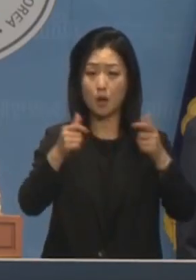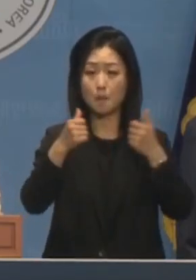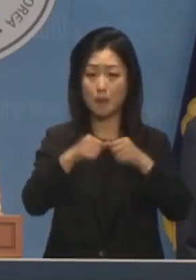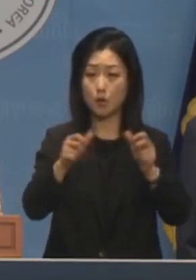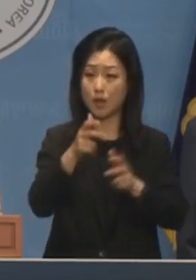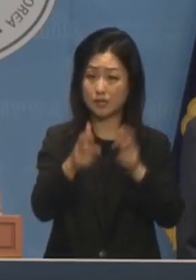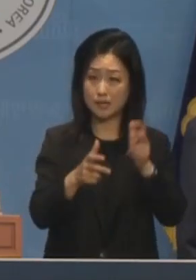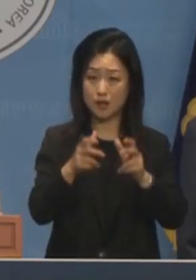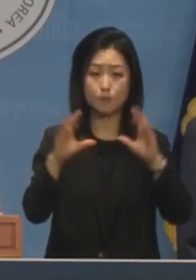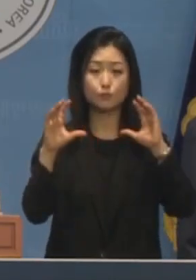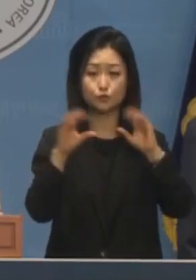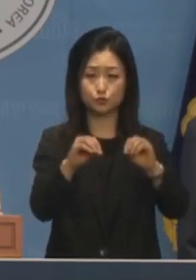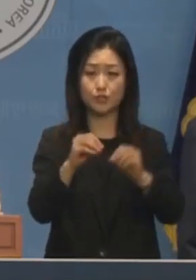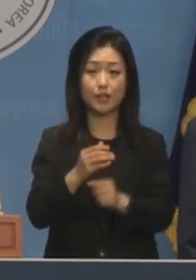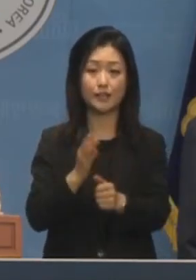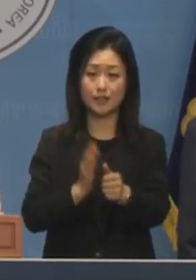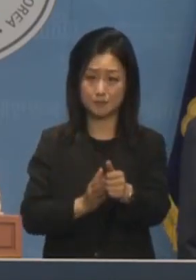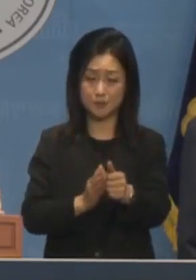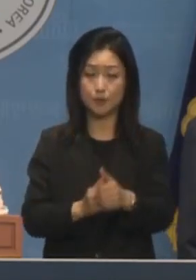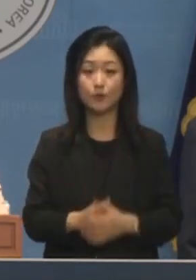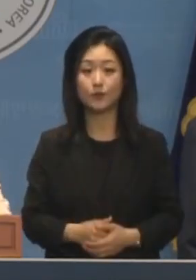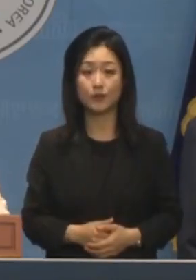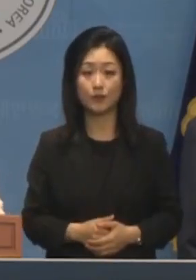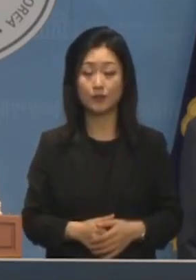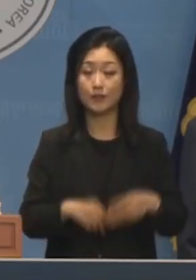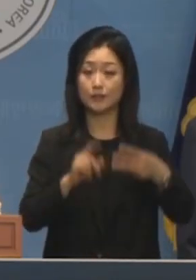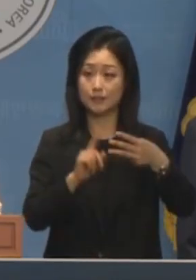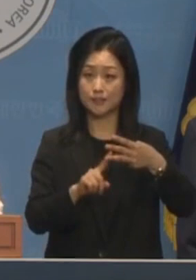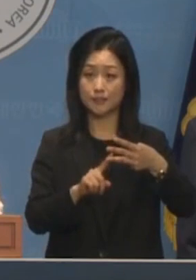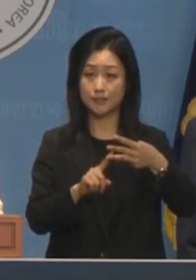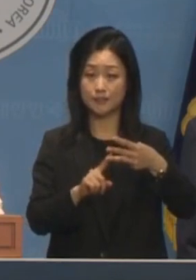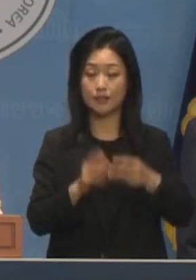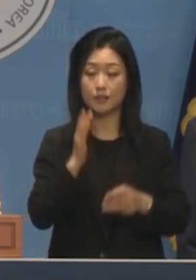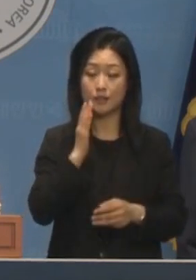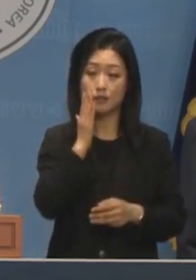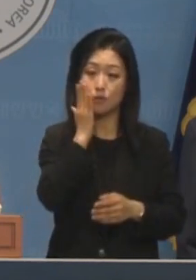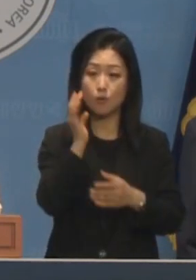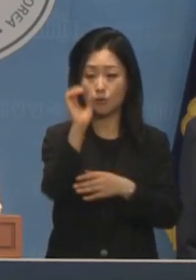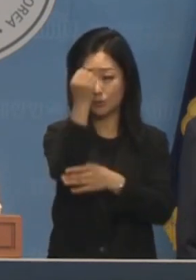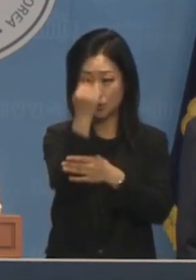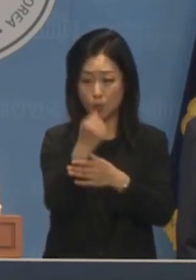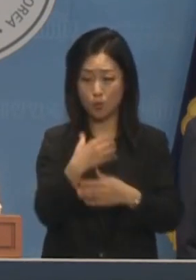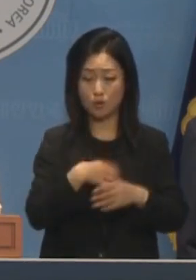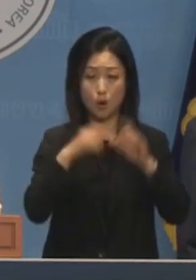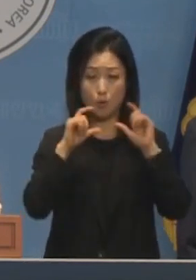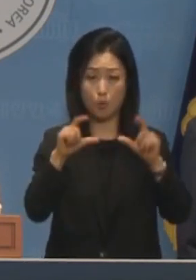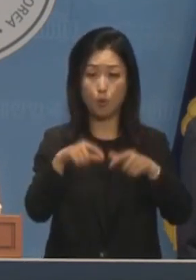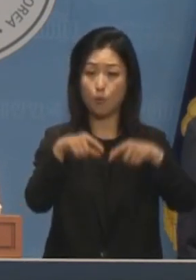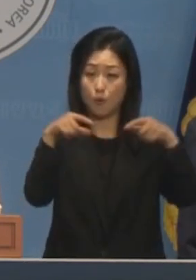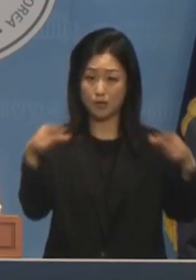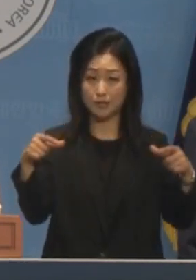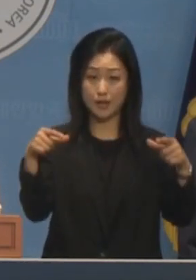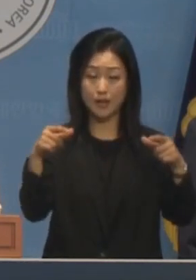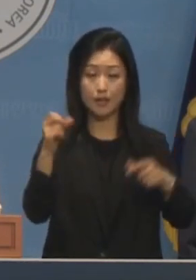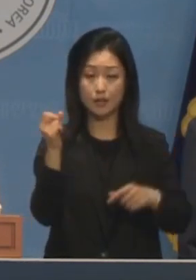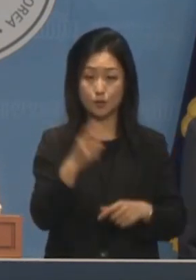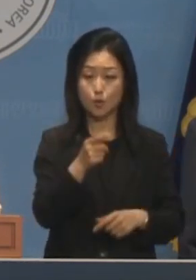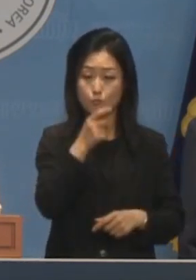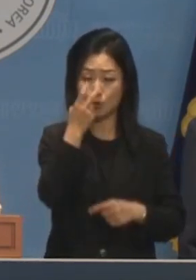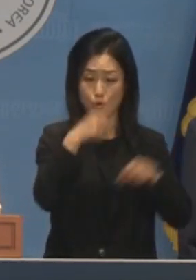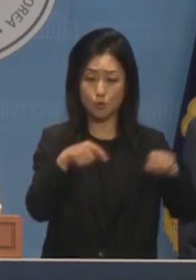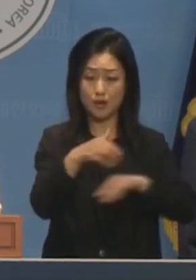사업을 즉각 중지하십시오. 셋째, 녹조 경보제를 확대하고 장기적인 물